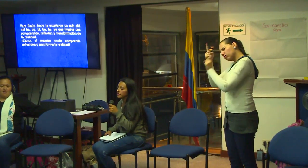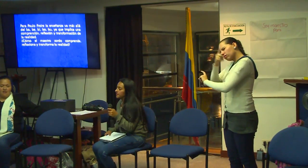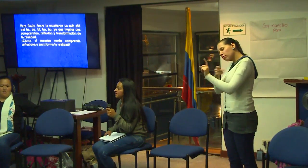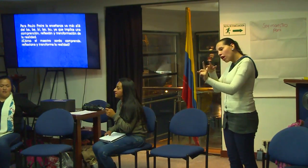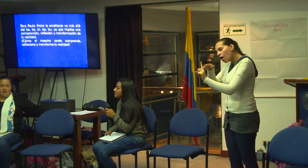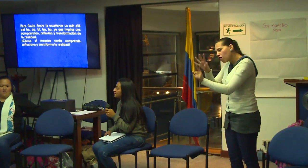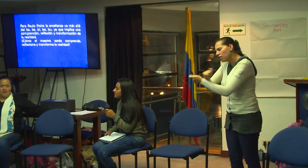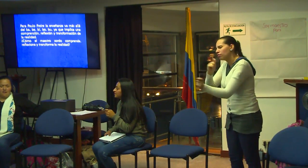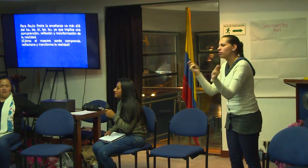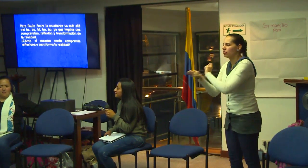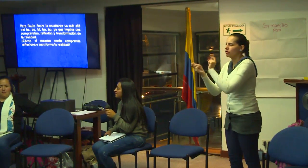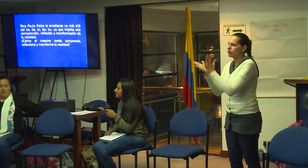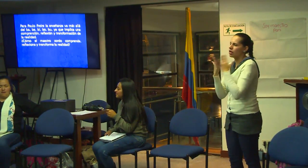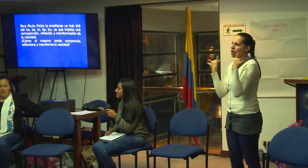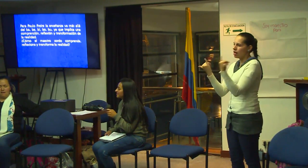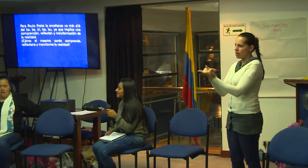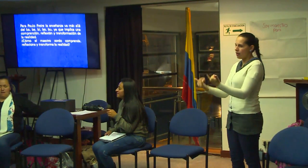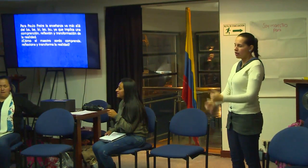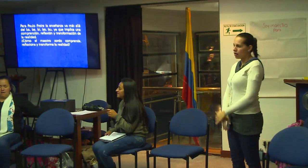realidad?